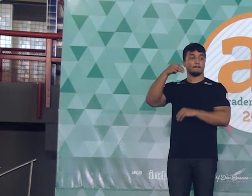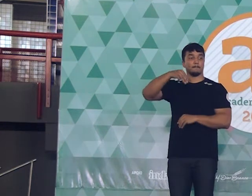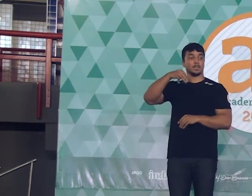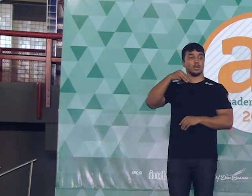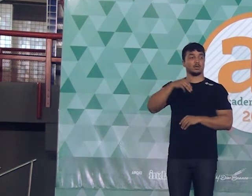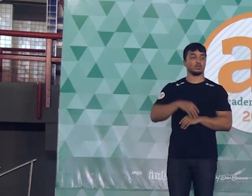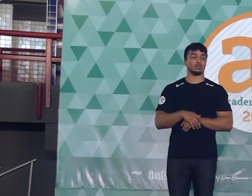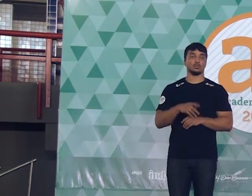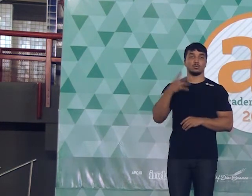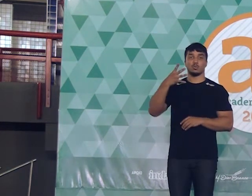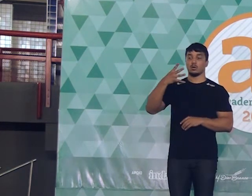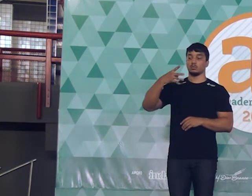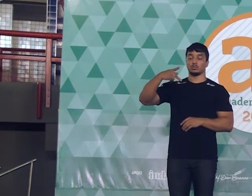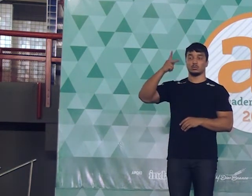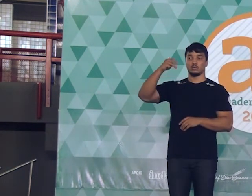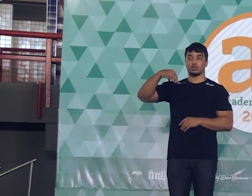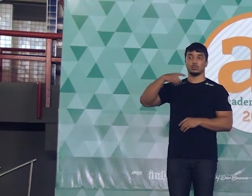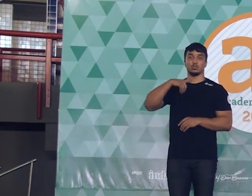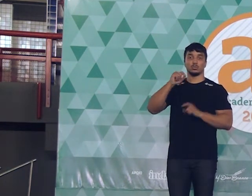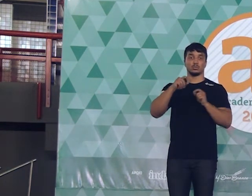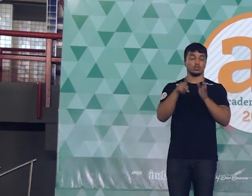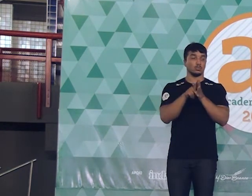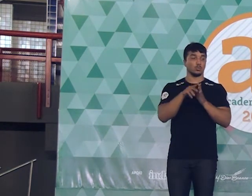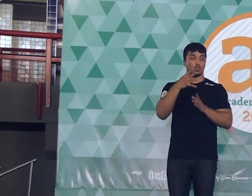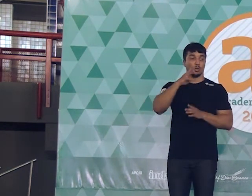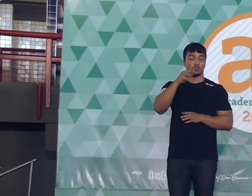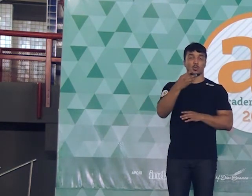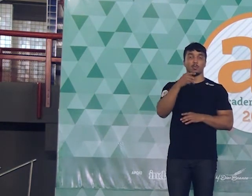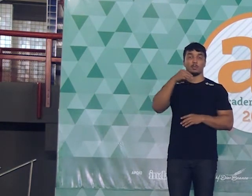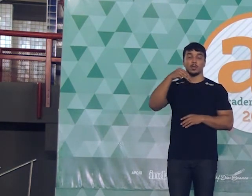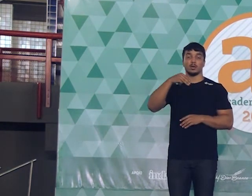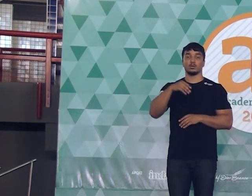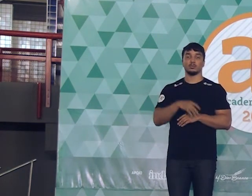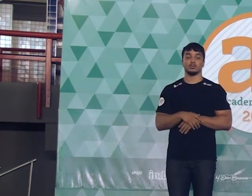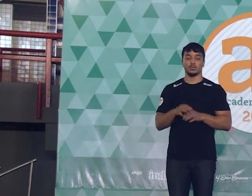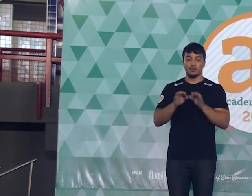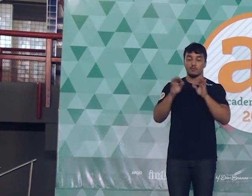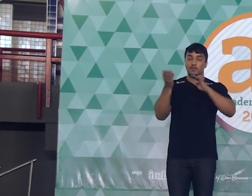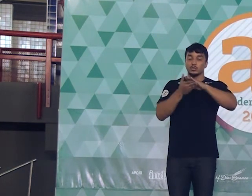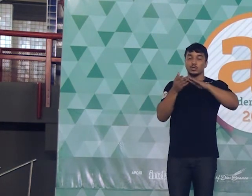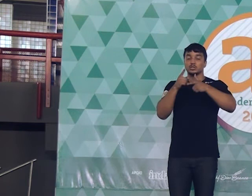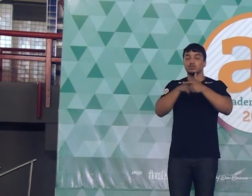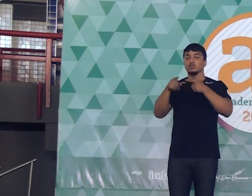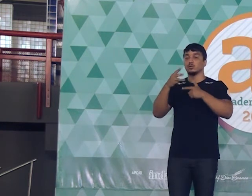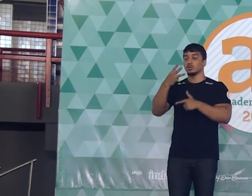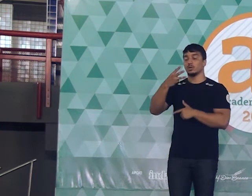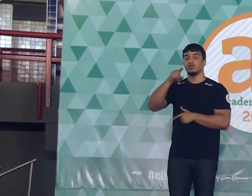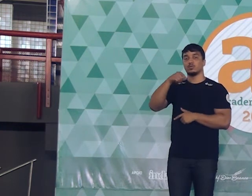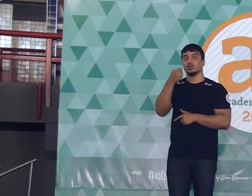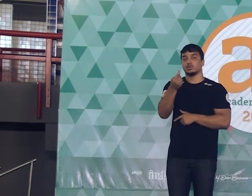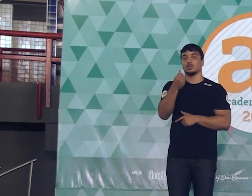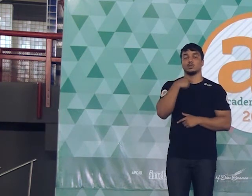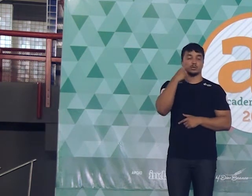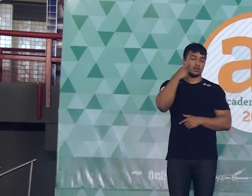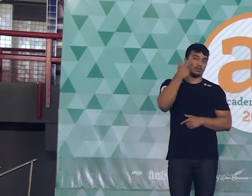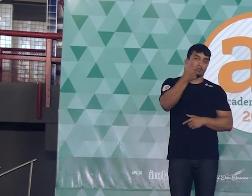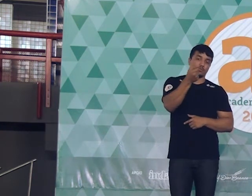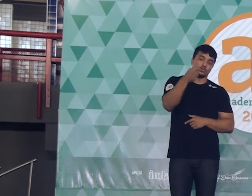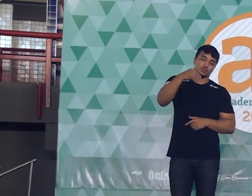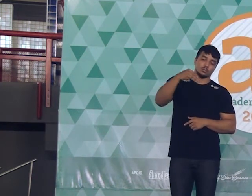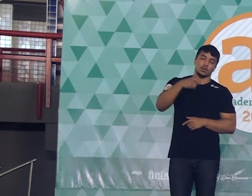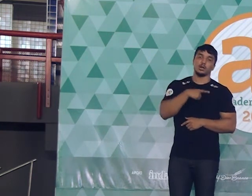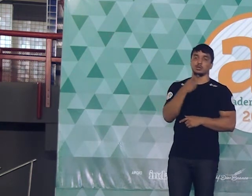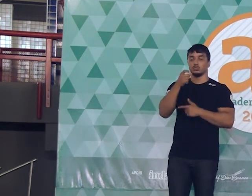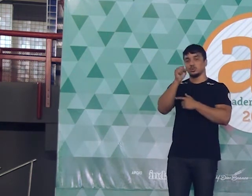4 quilômetros, 4.000 metros. E a velocidade eu vou dividir por 3,6, 20 metros por segundo.